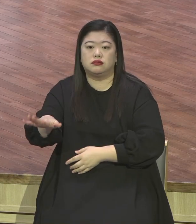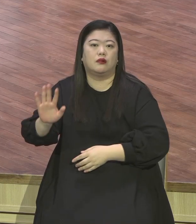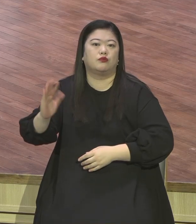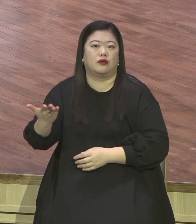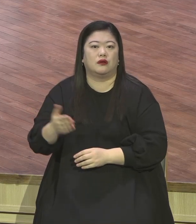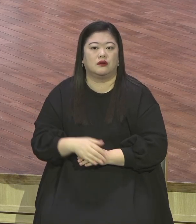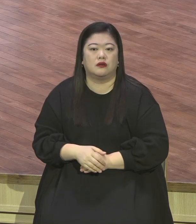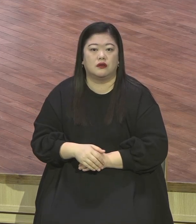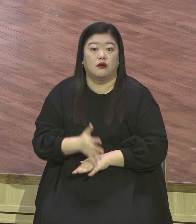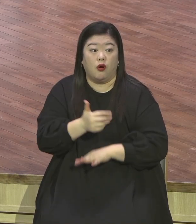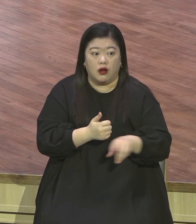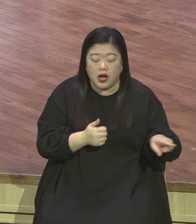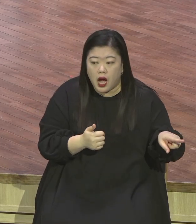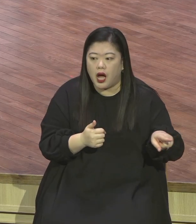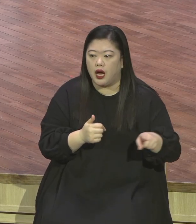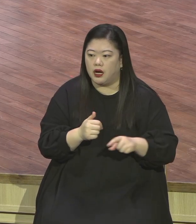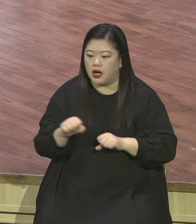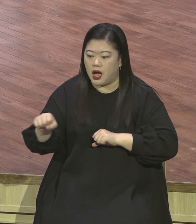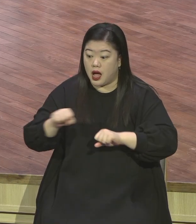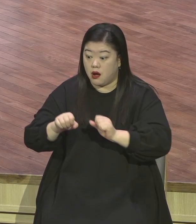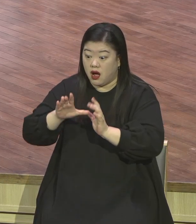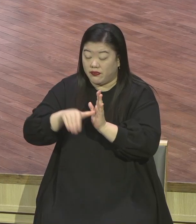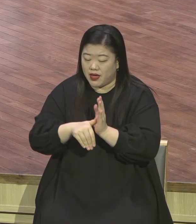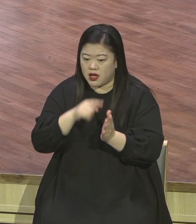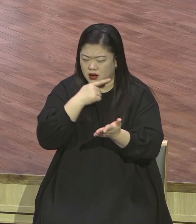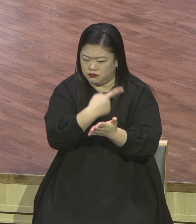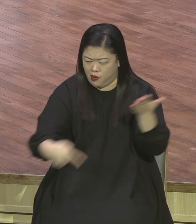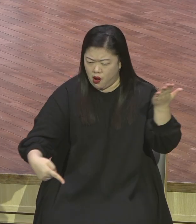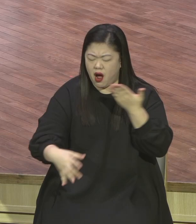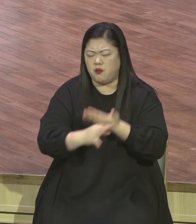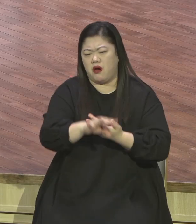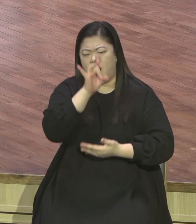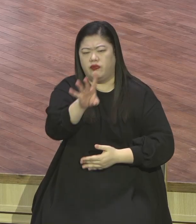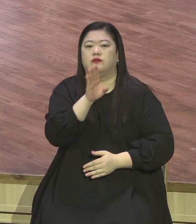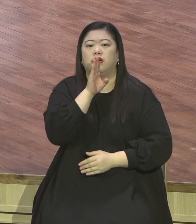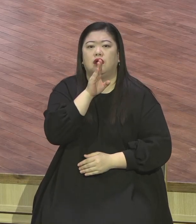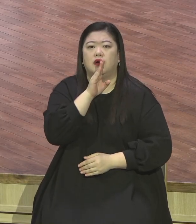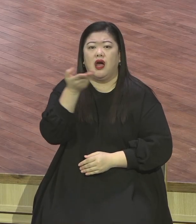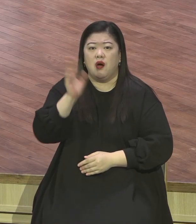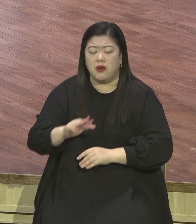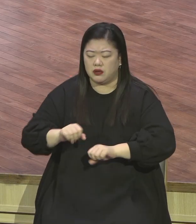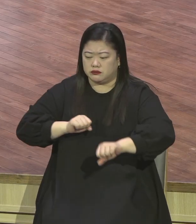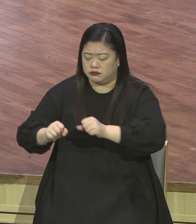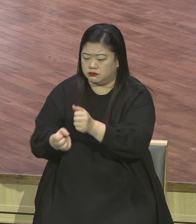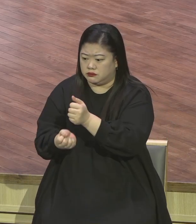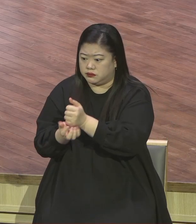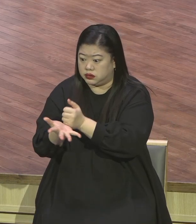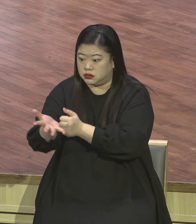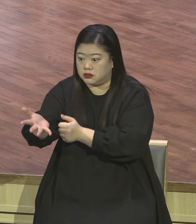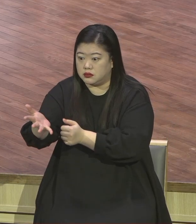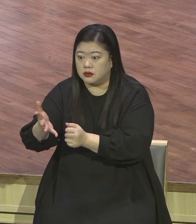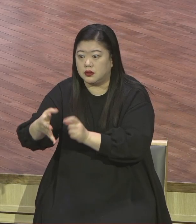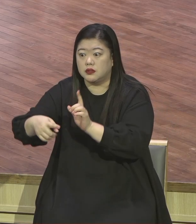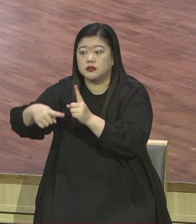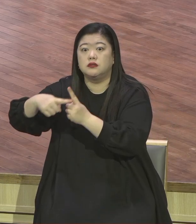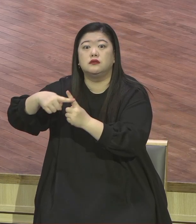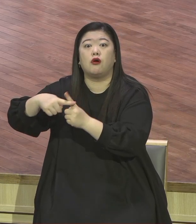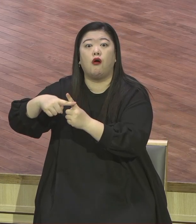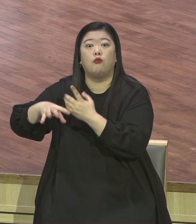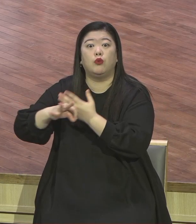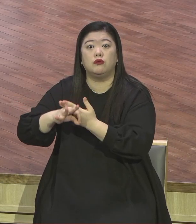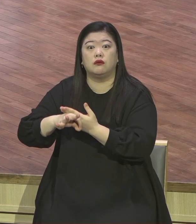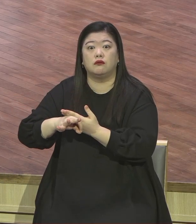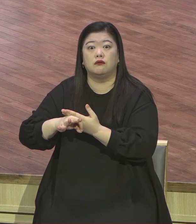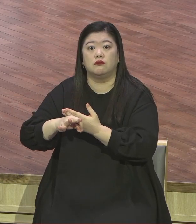할 말이 없어 이러지도 들어지도 못하고 그곳을 빠져나갑니다 사실